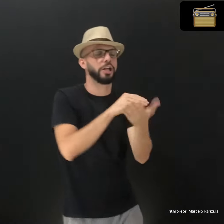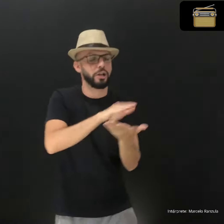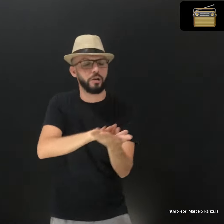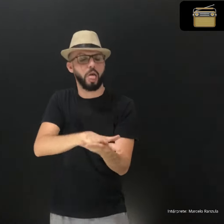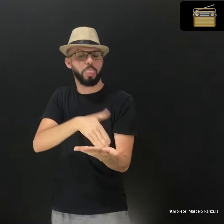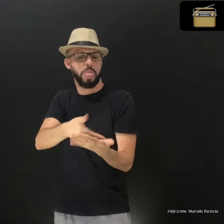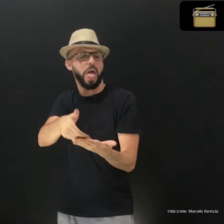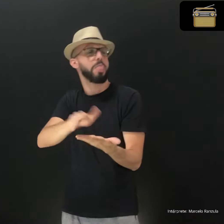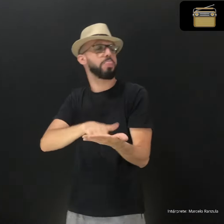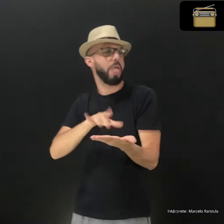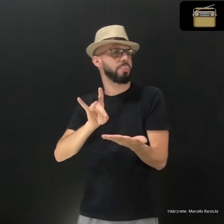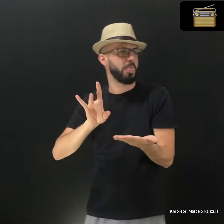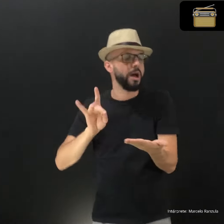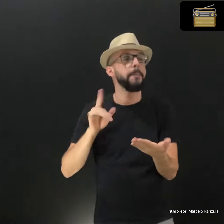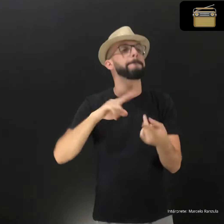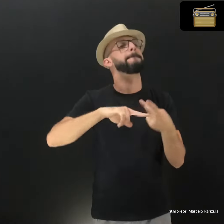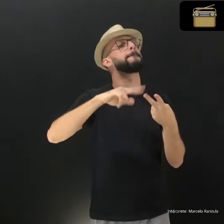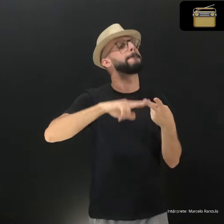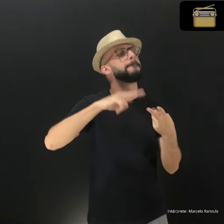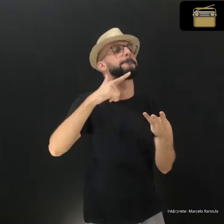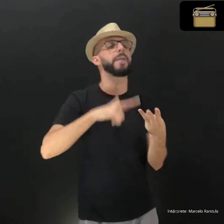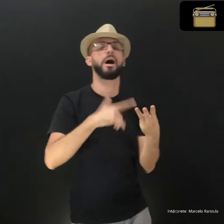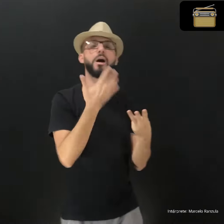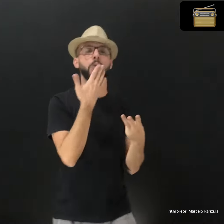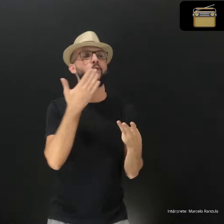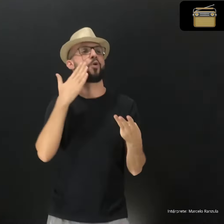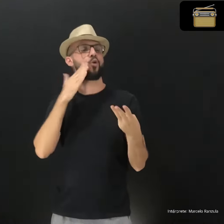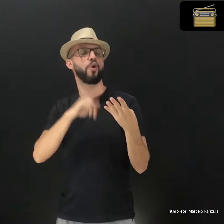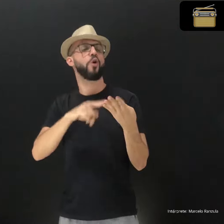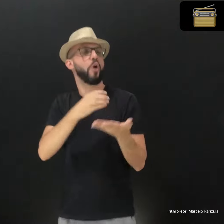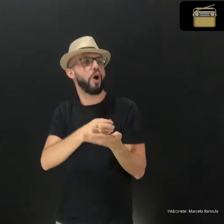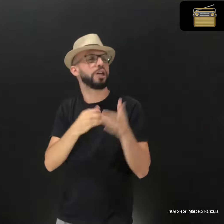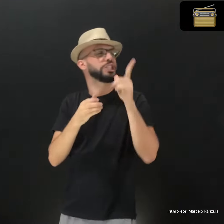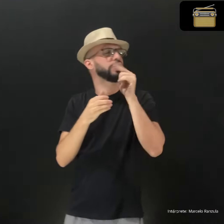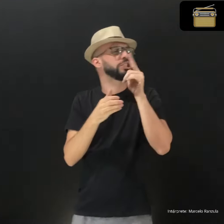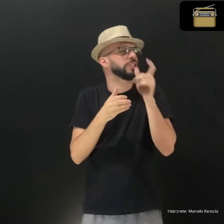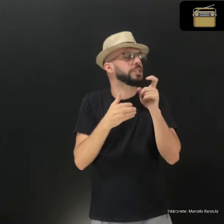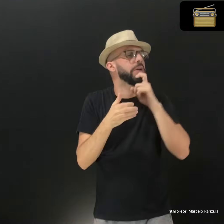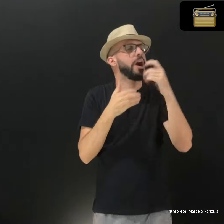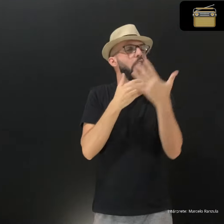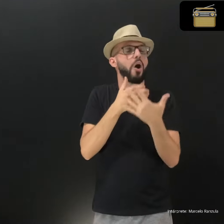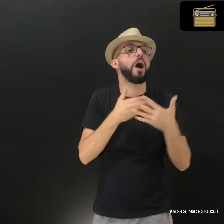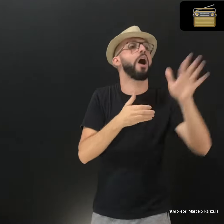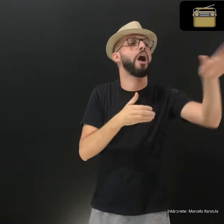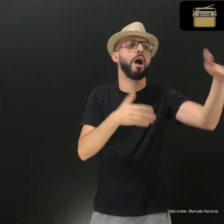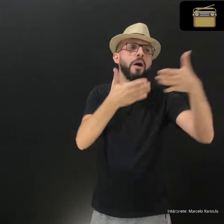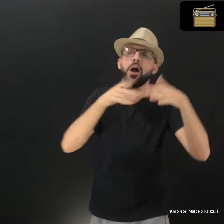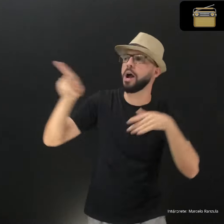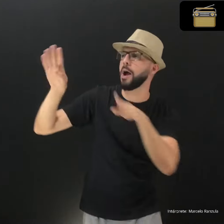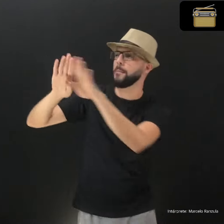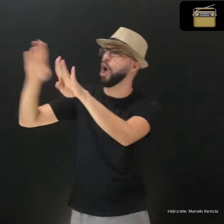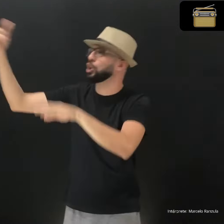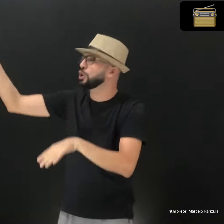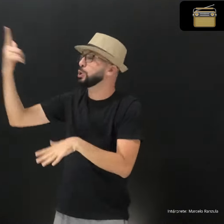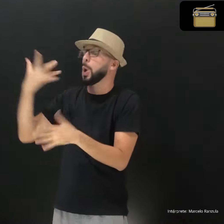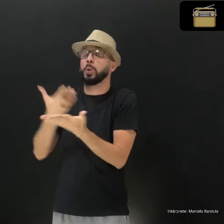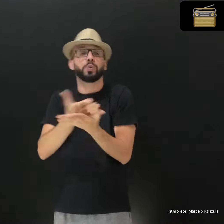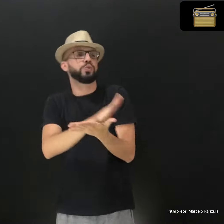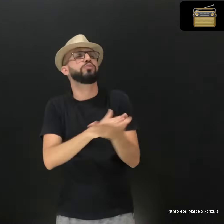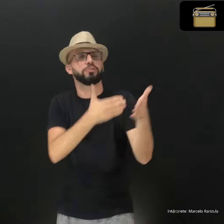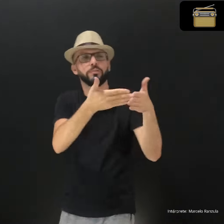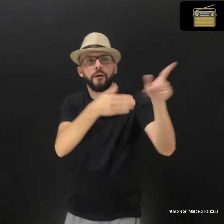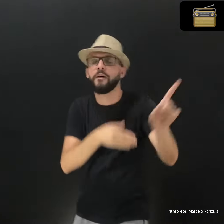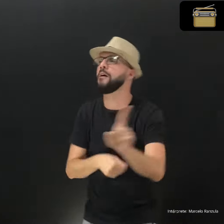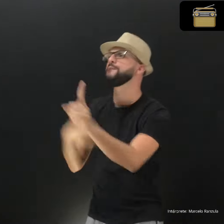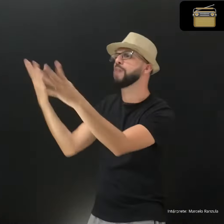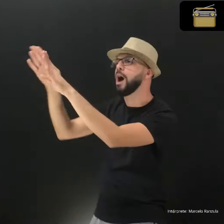com manteiga, veste um guardanapo Um copo d'água bem gelada, feche a porta da direita com muito cuidado Eu